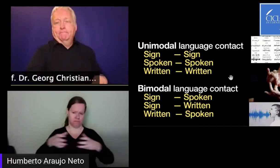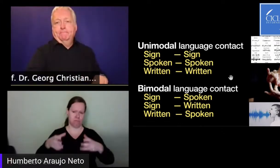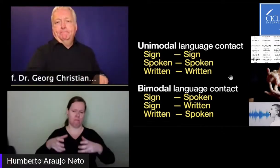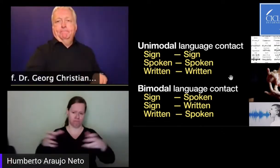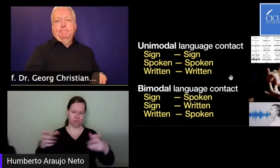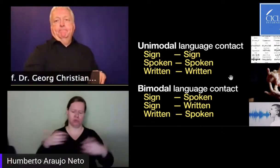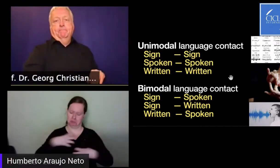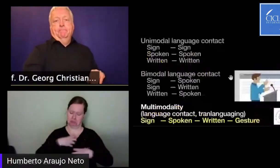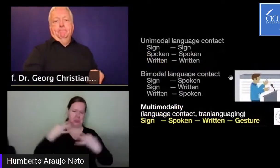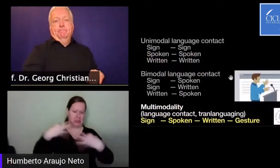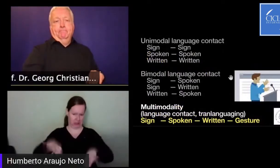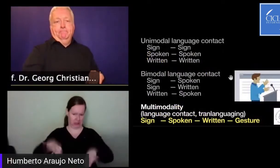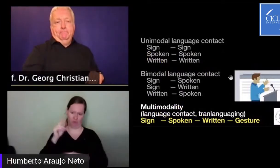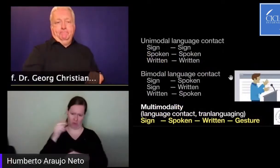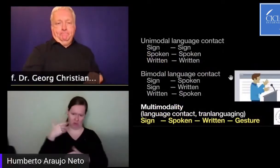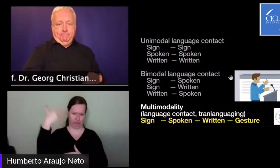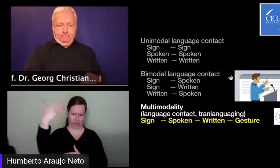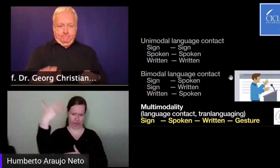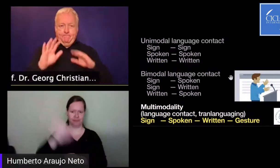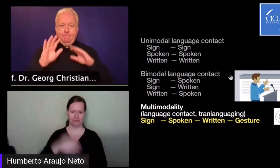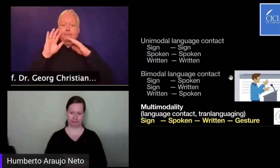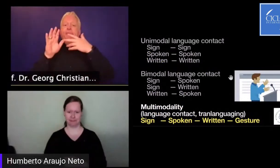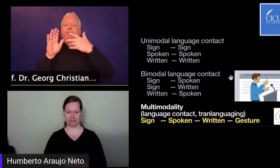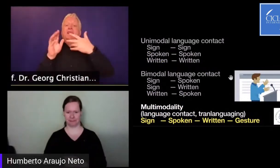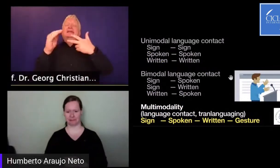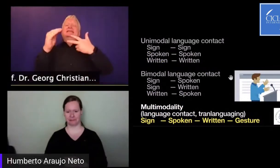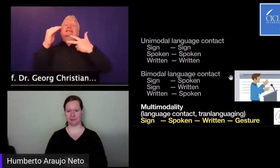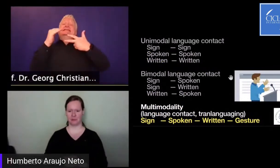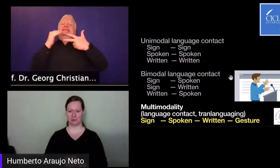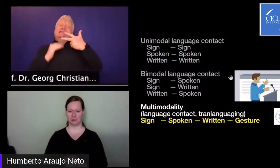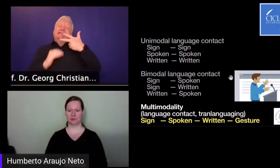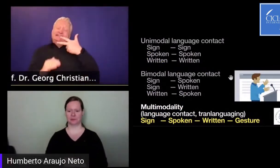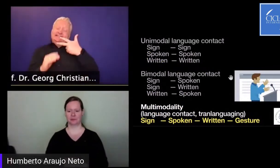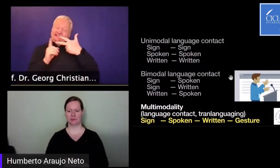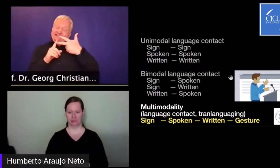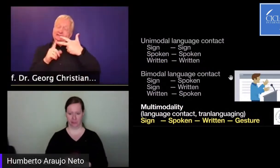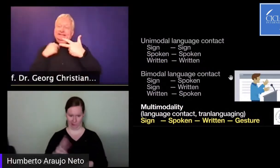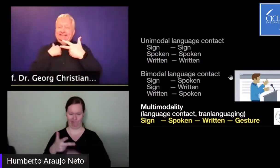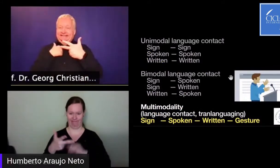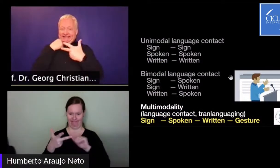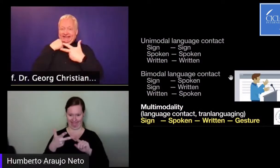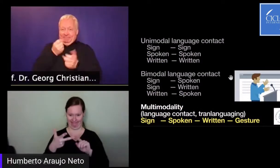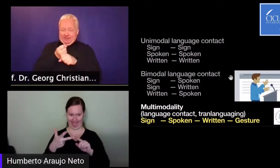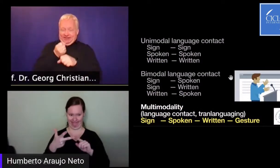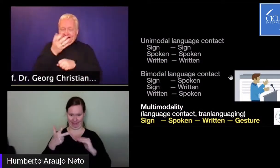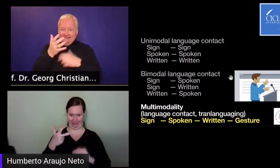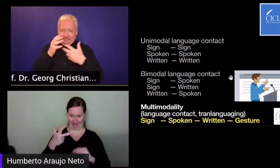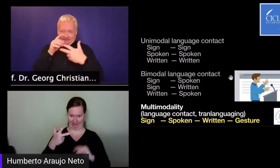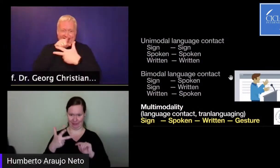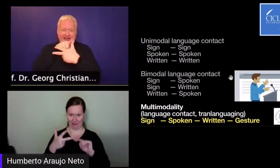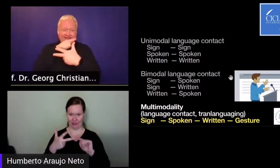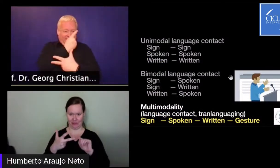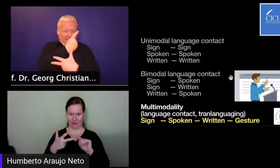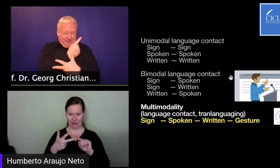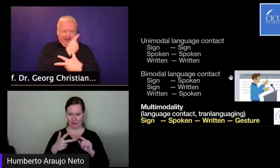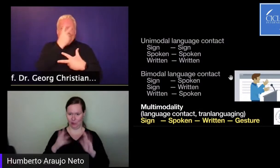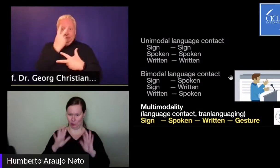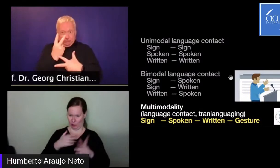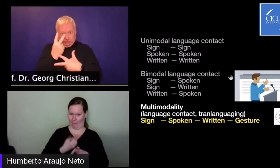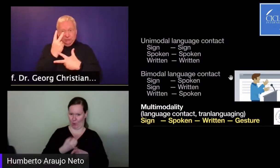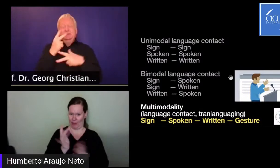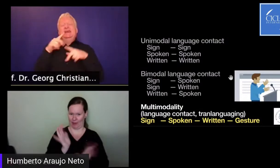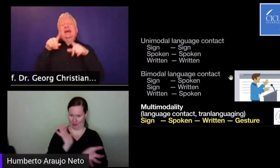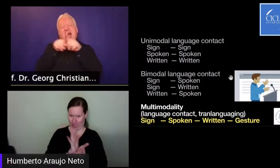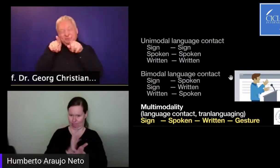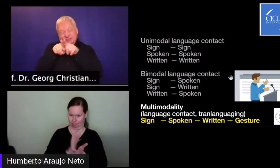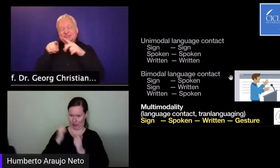reduzido, mas eu espero que esse número possa crescer daqui para frente. Bom, e tem uma última categoria